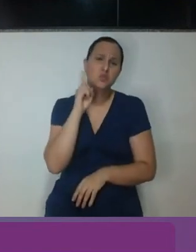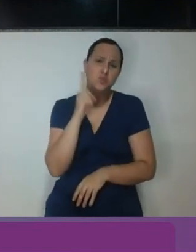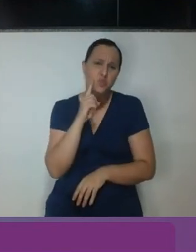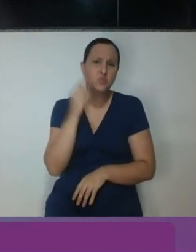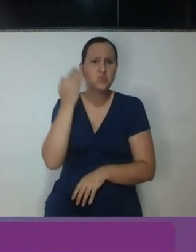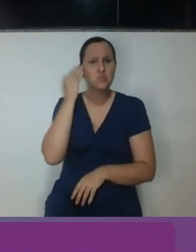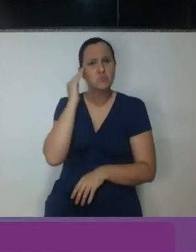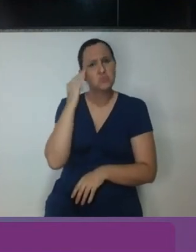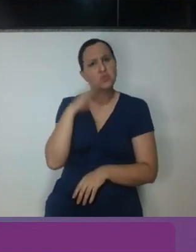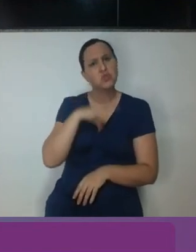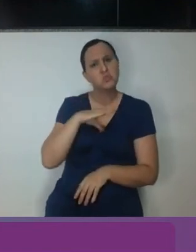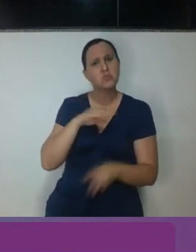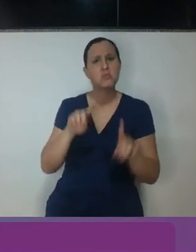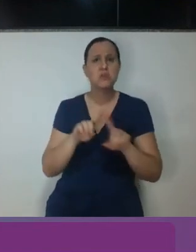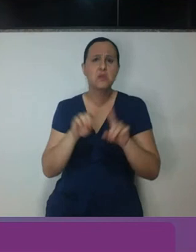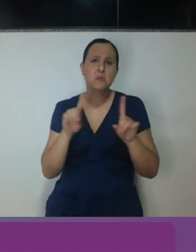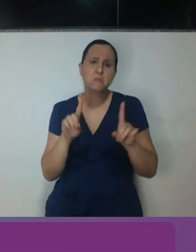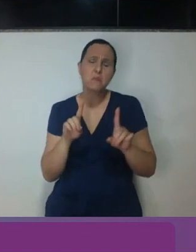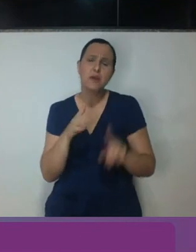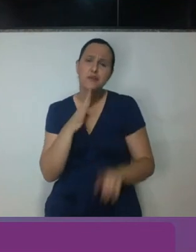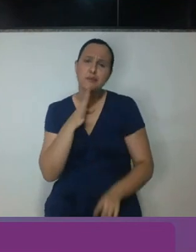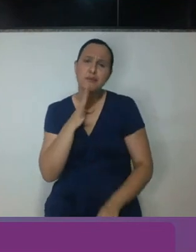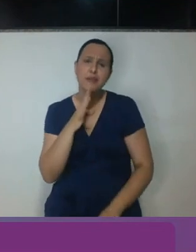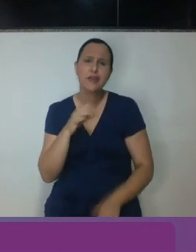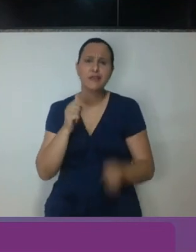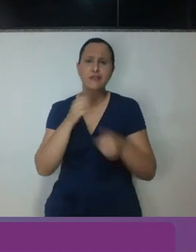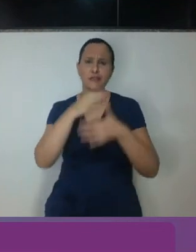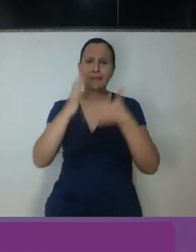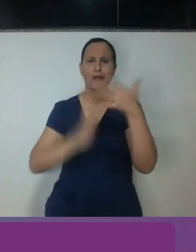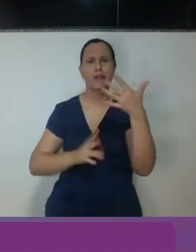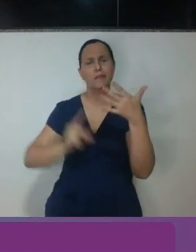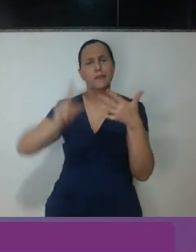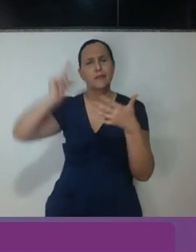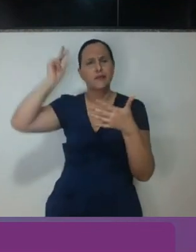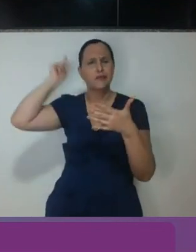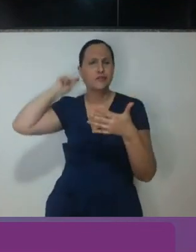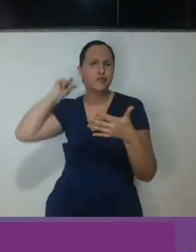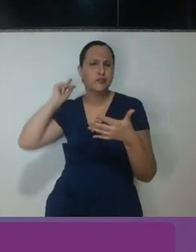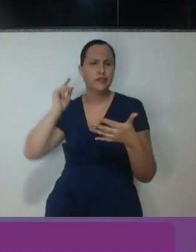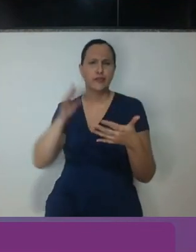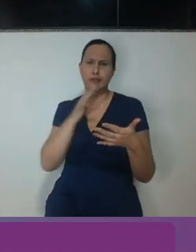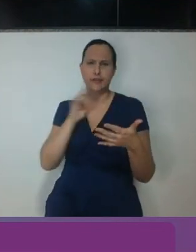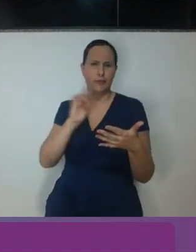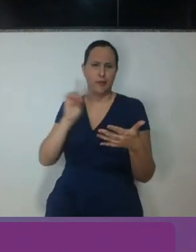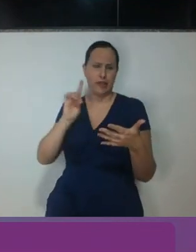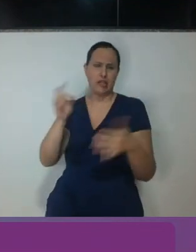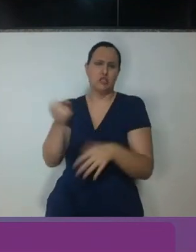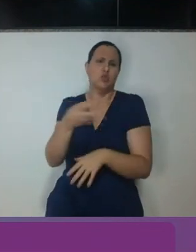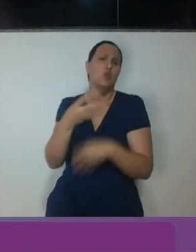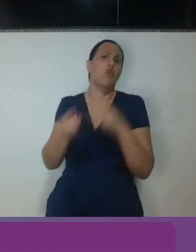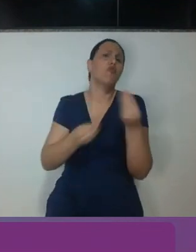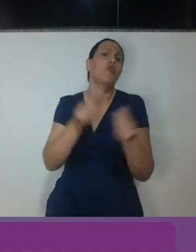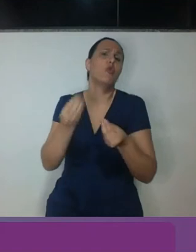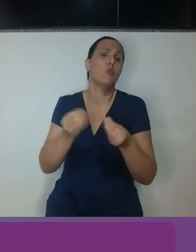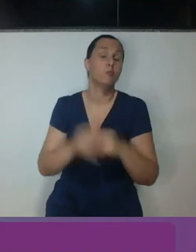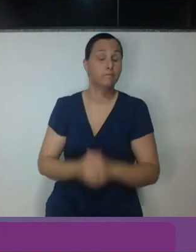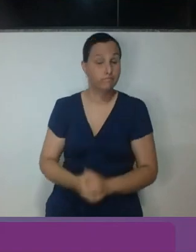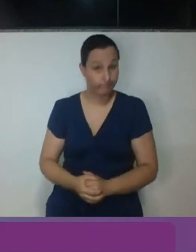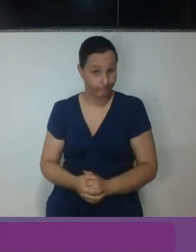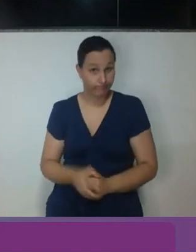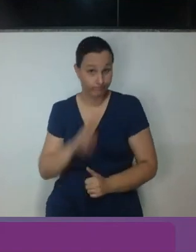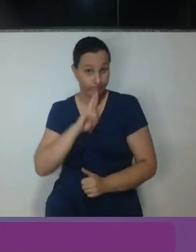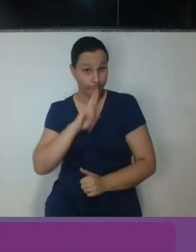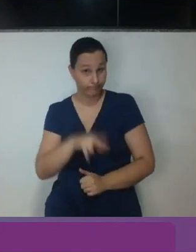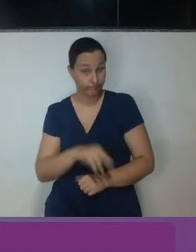tem conhecimentos dos sinais novos, Reni, a gente vai, então, adaptar a nossa interpretação ao que ele entende. Ele